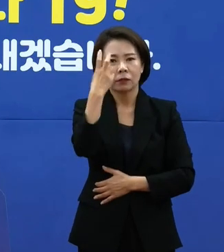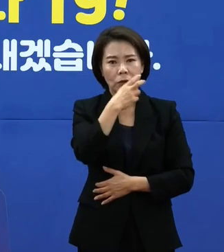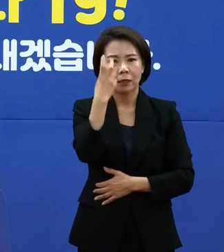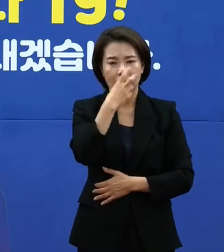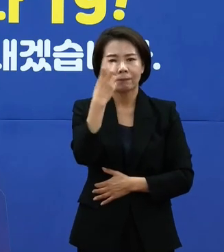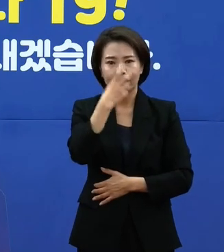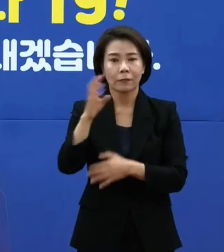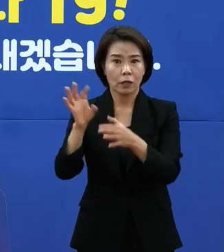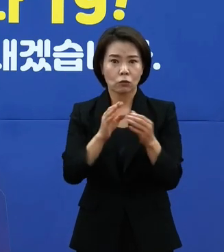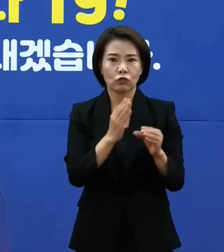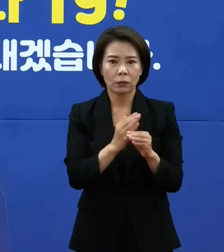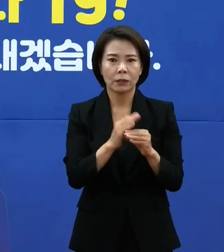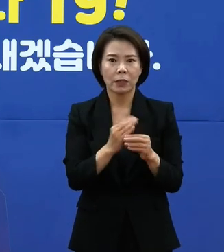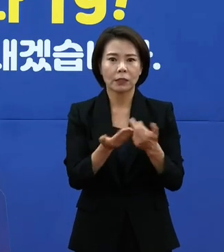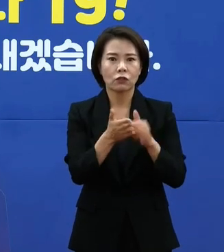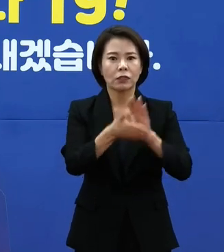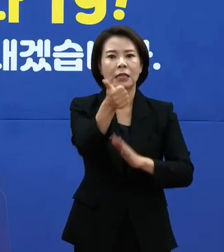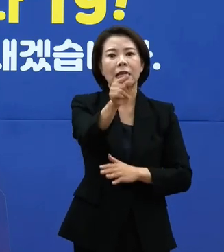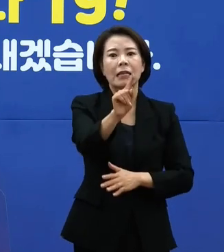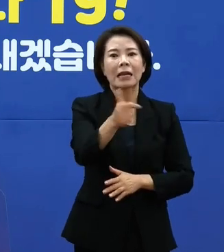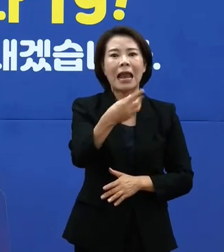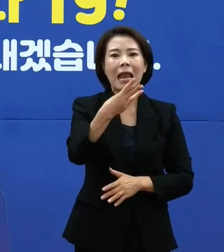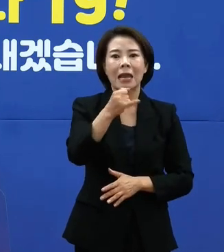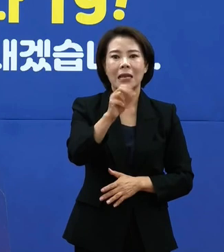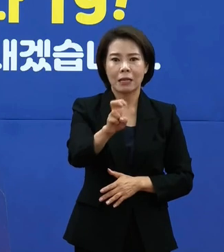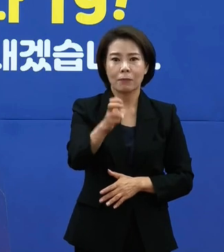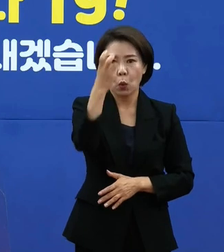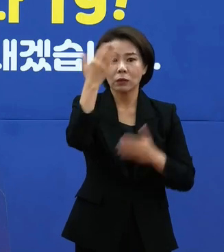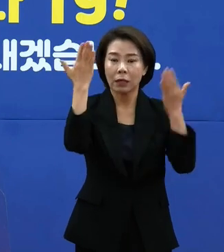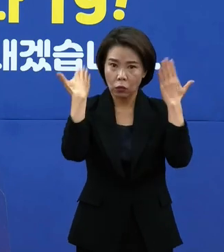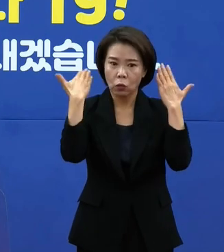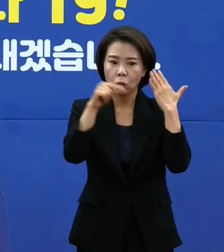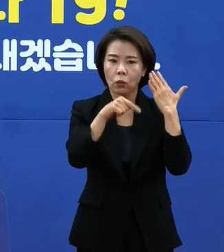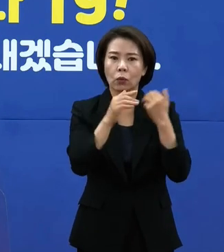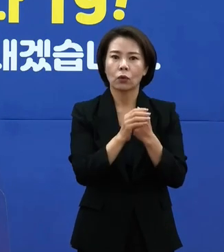있습니다. 제주시 한림읍 소재